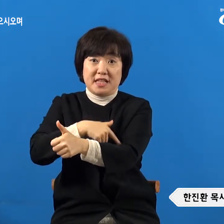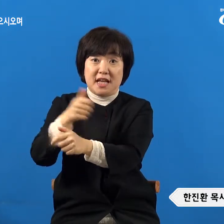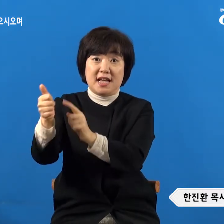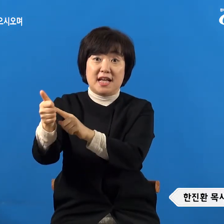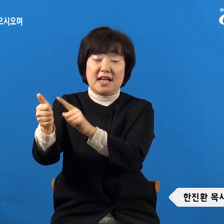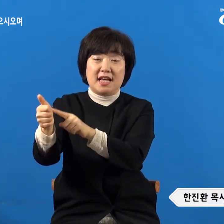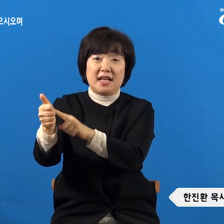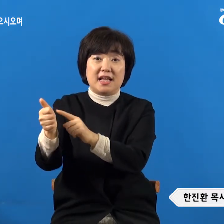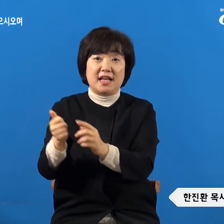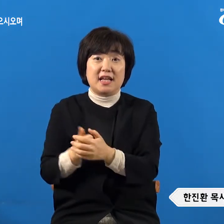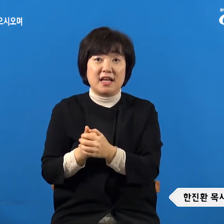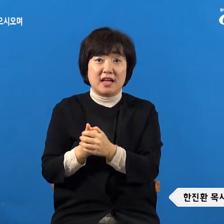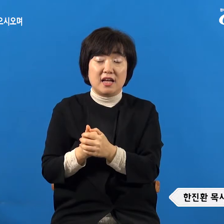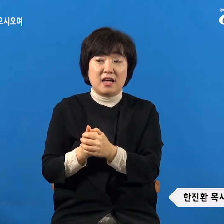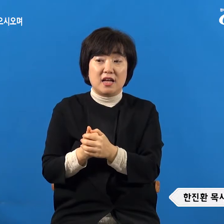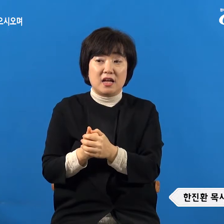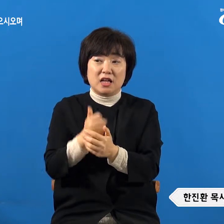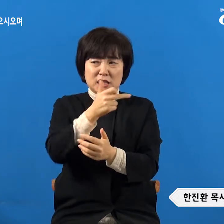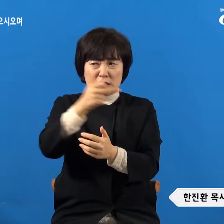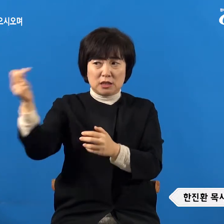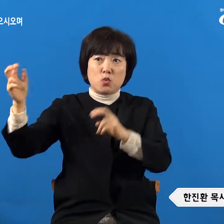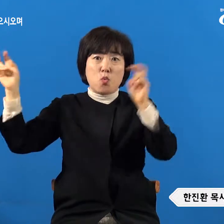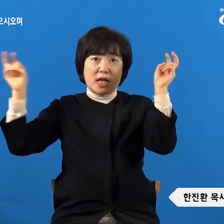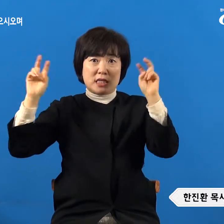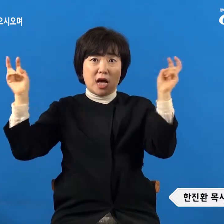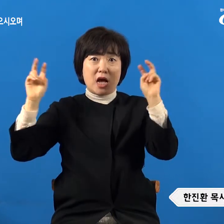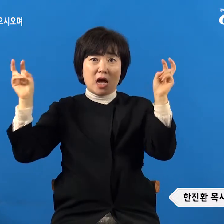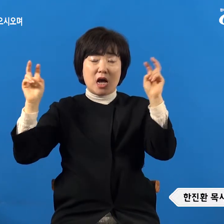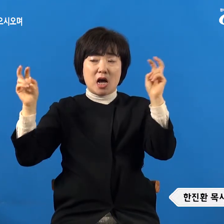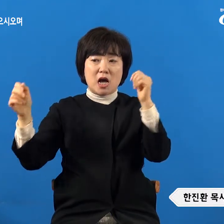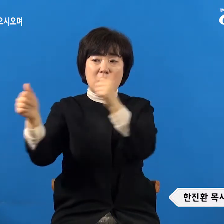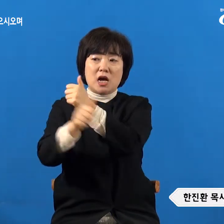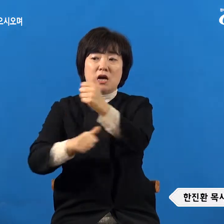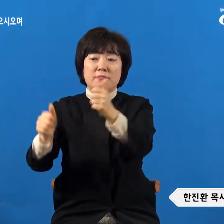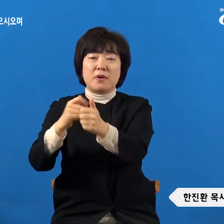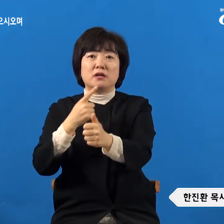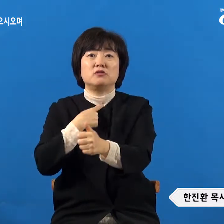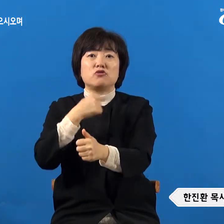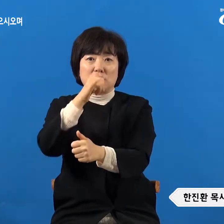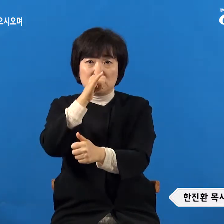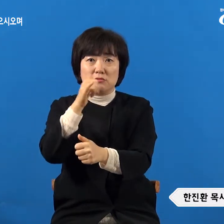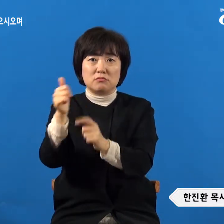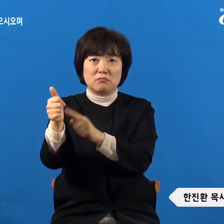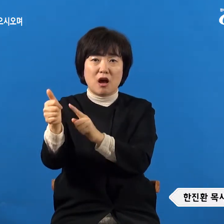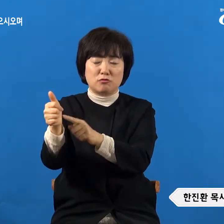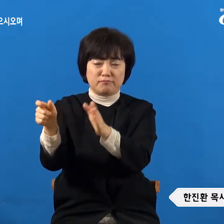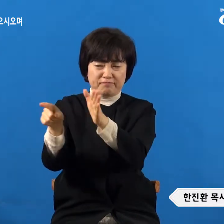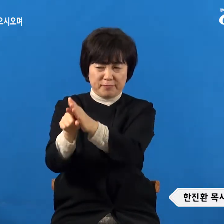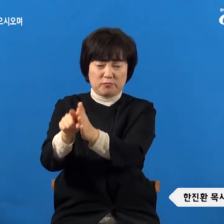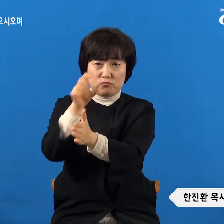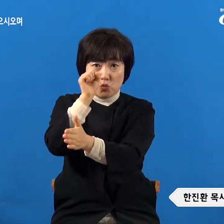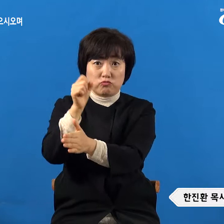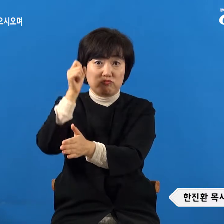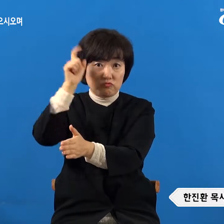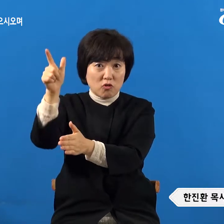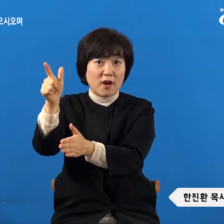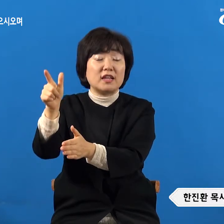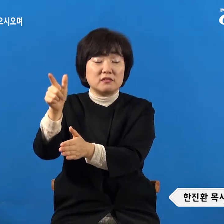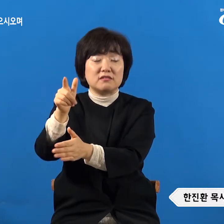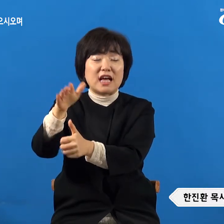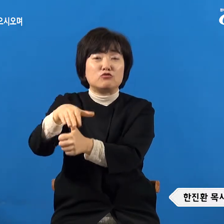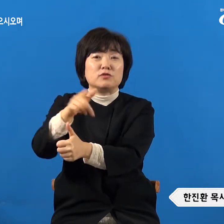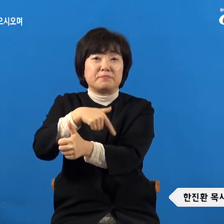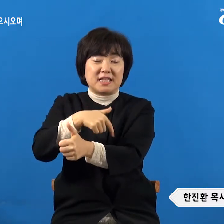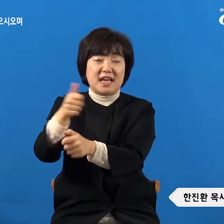집사님이시고 또 큰 회사의 임원도 역임을 하신 아주 믿음도 좋고 훌륭한